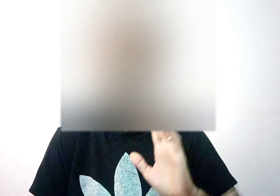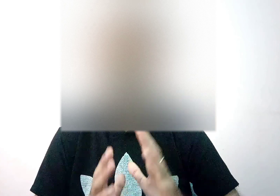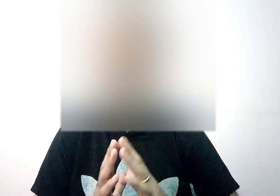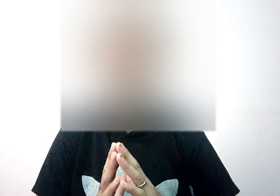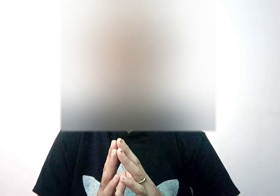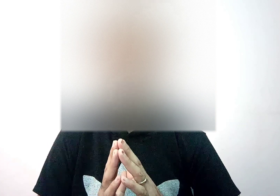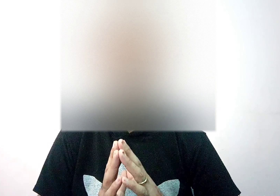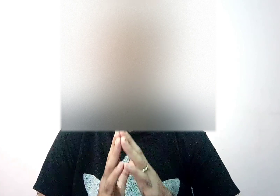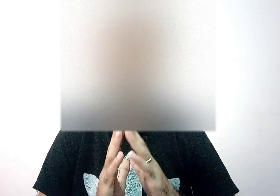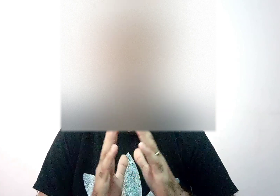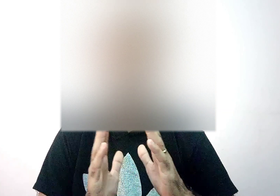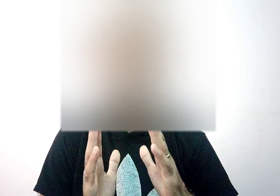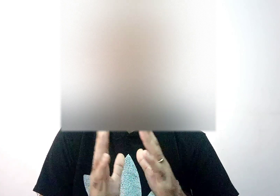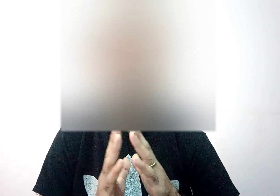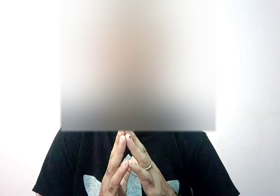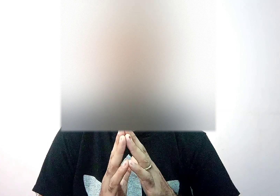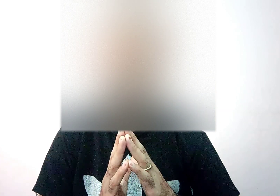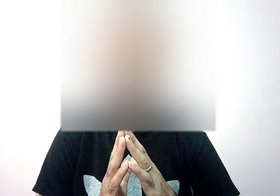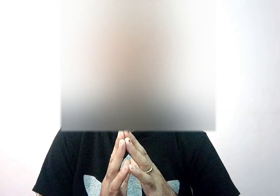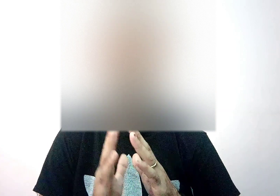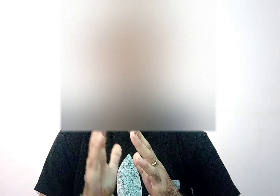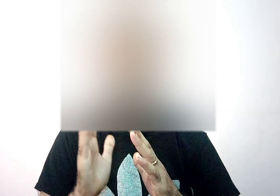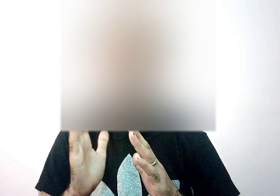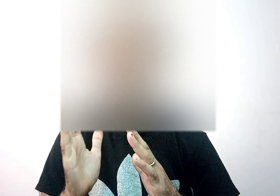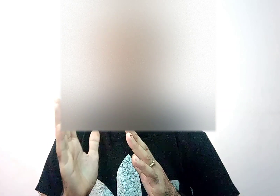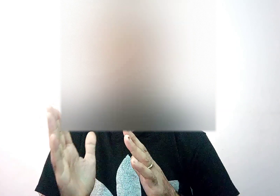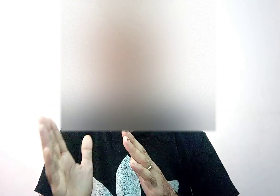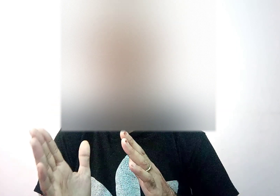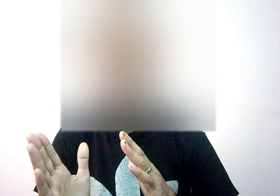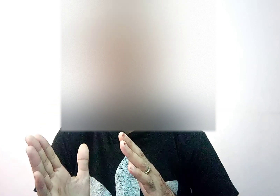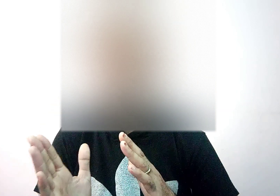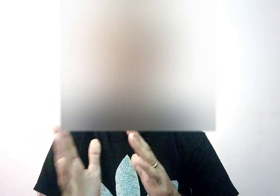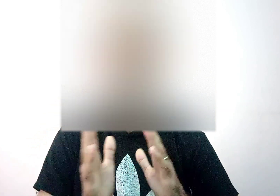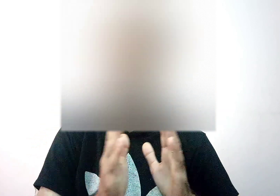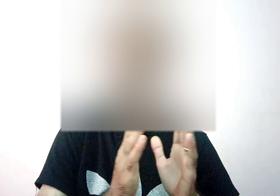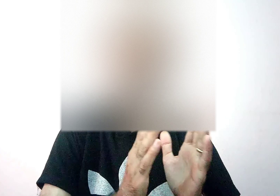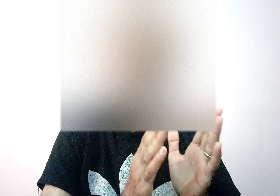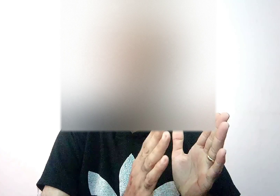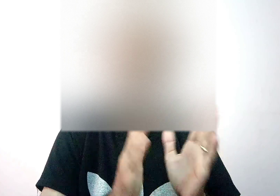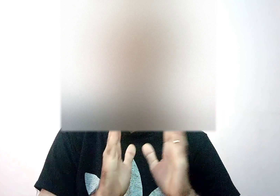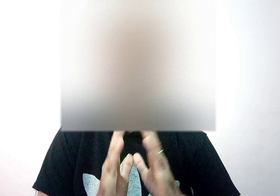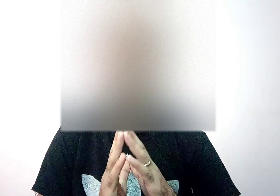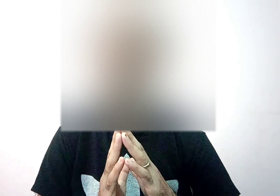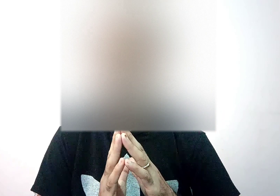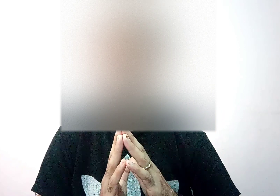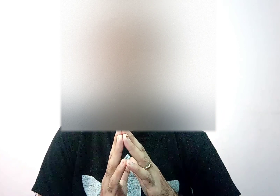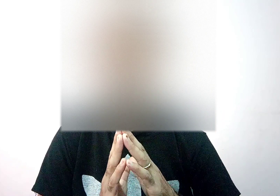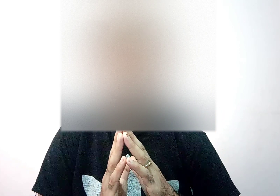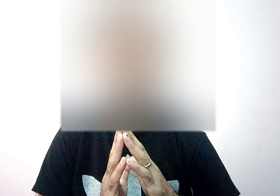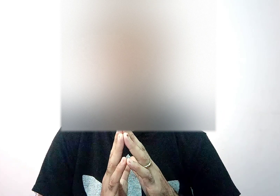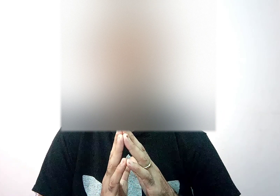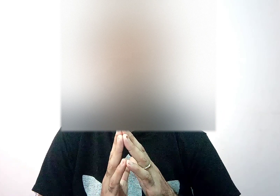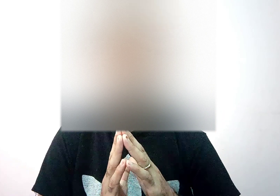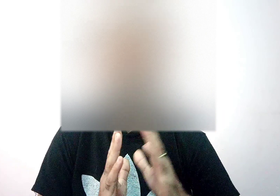ديجراي، وده اللي خلق الأزمة الكبيرة جدا بين الحكومة الأثيوبية وبين إقليم ديجراي. وقالت